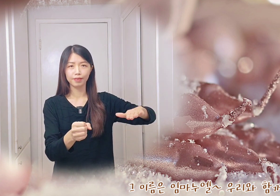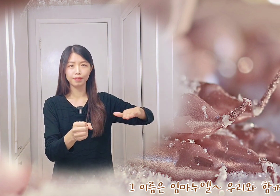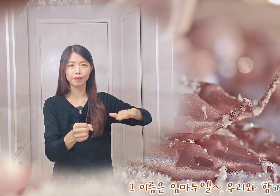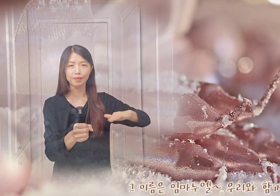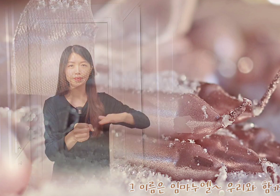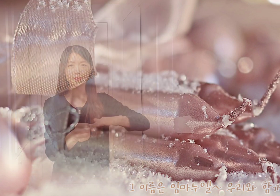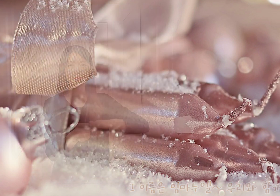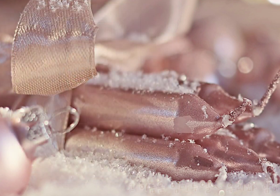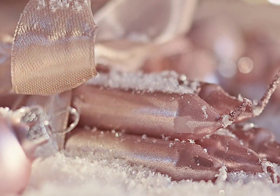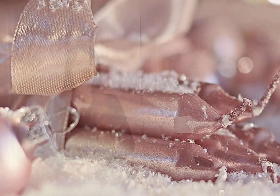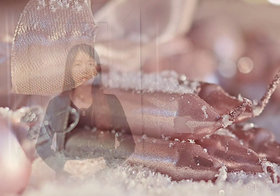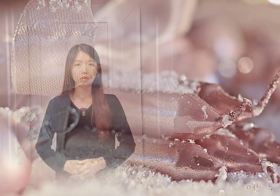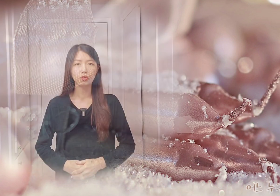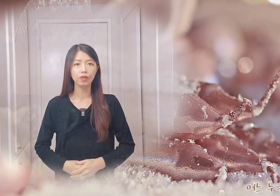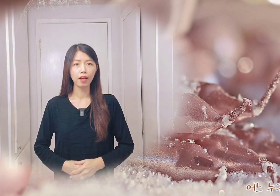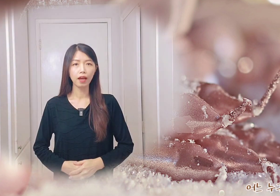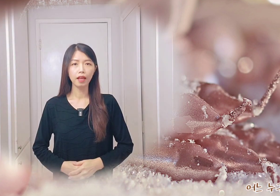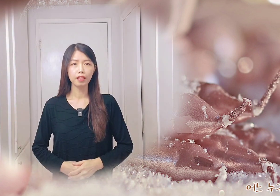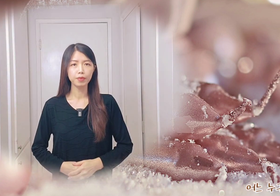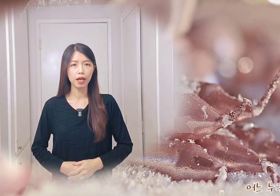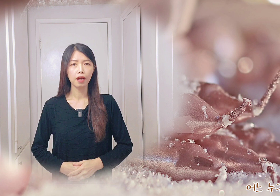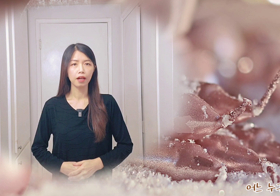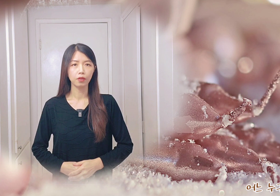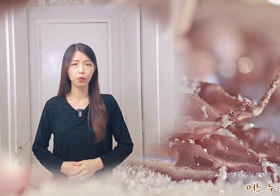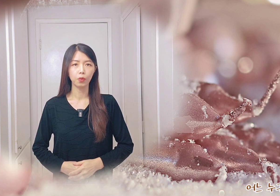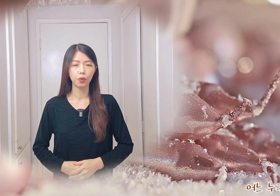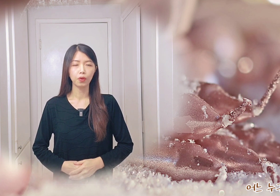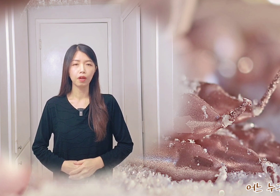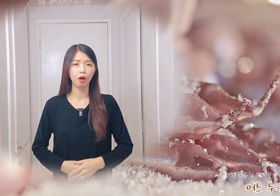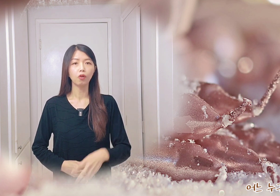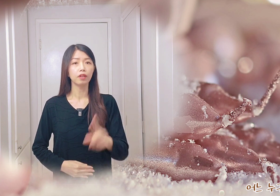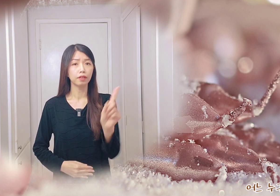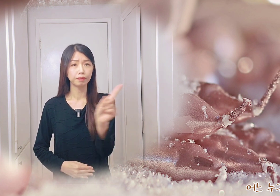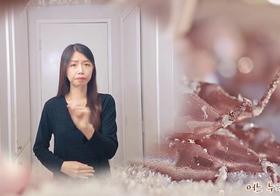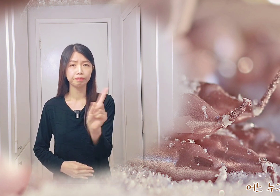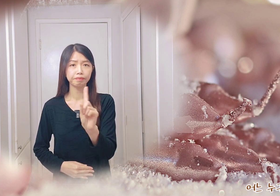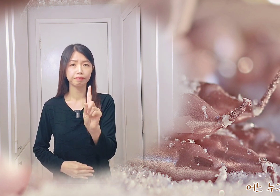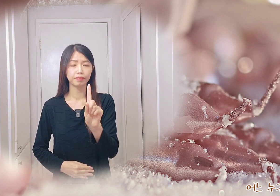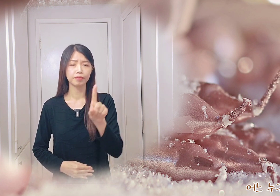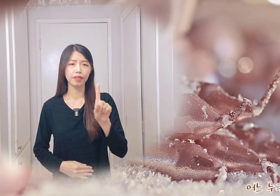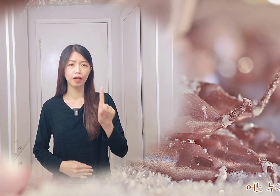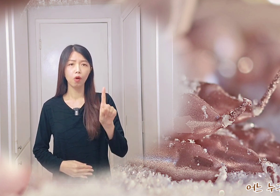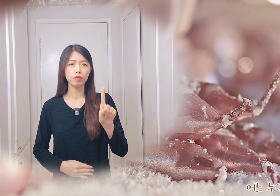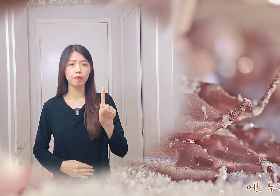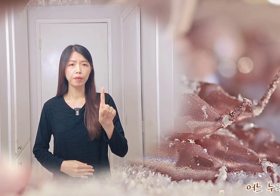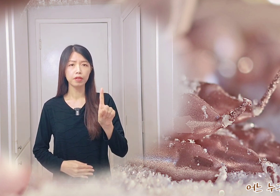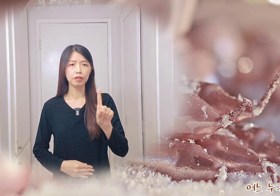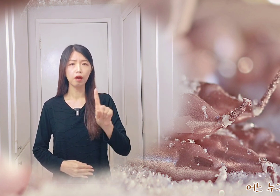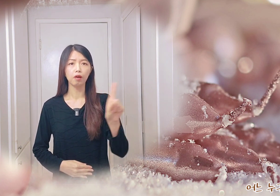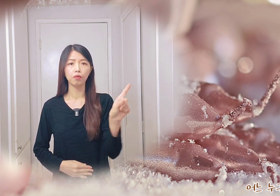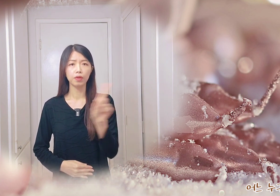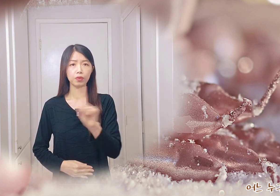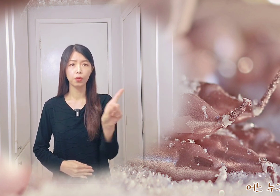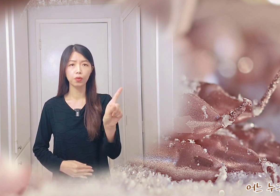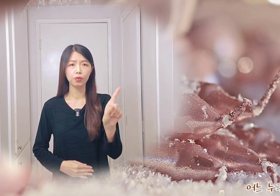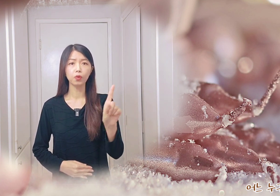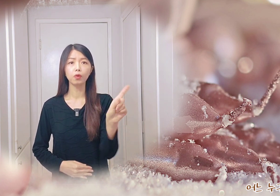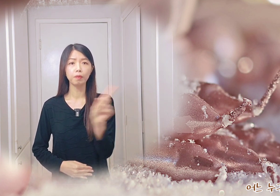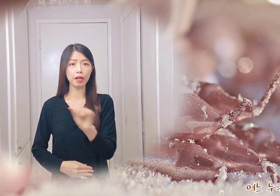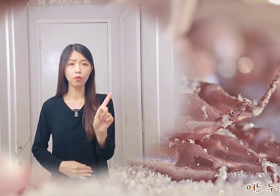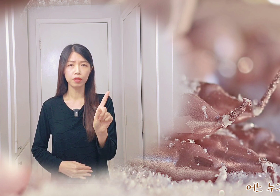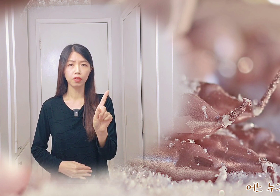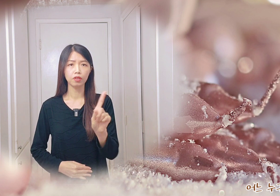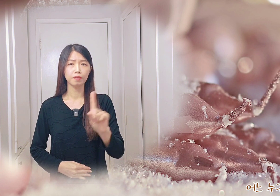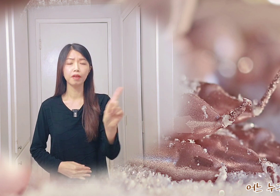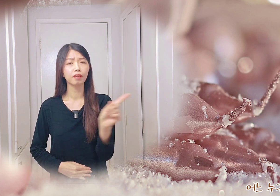사랑. 어느 누구나 하나님 사랑 알도록. 어느. 검지만 펴셔서 왼쪽